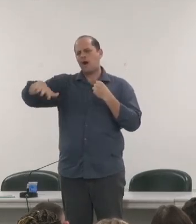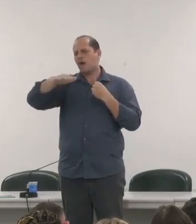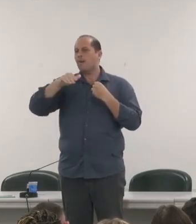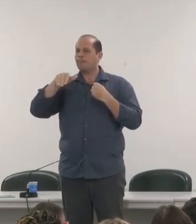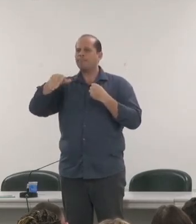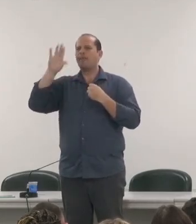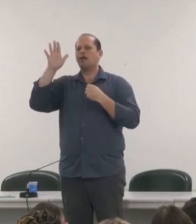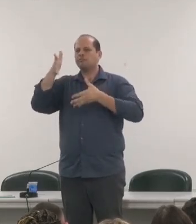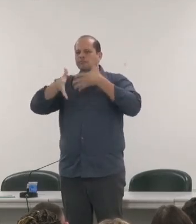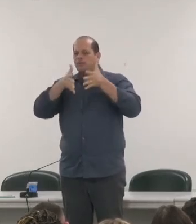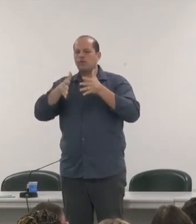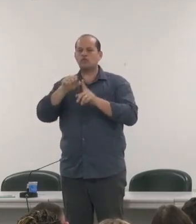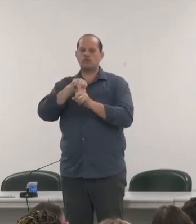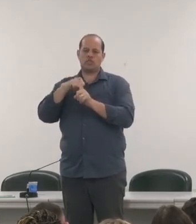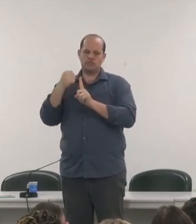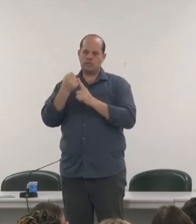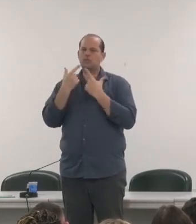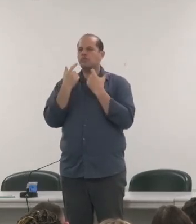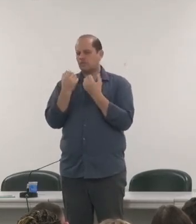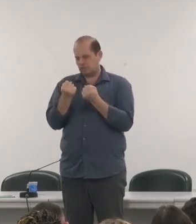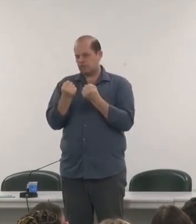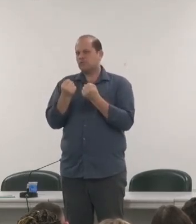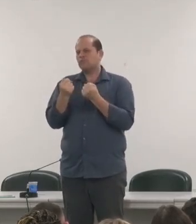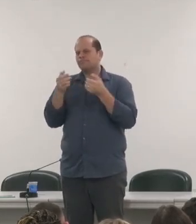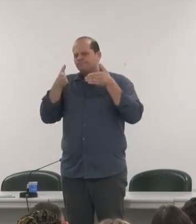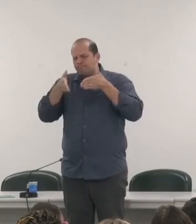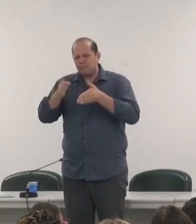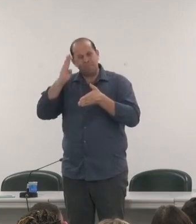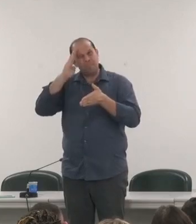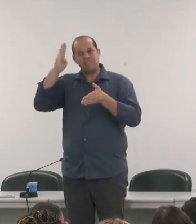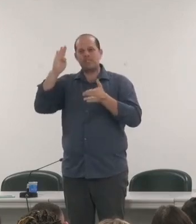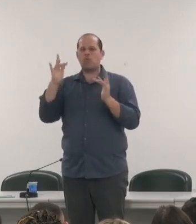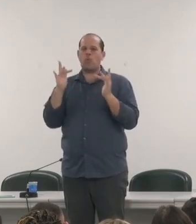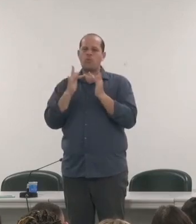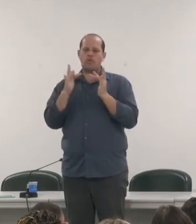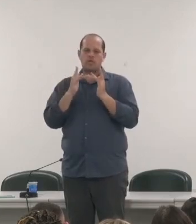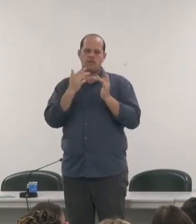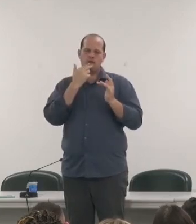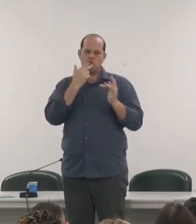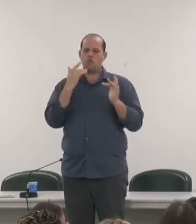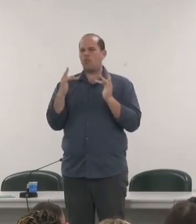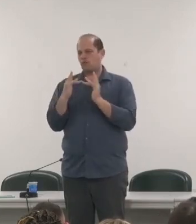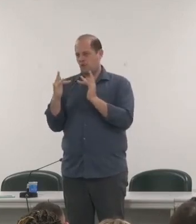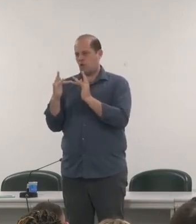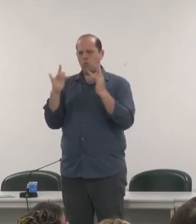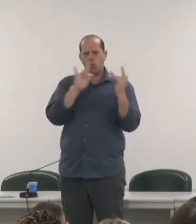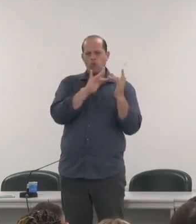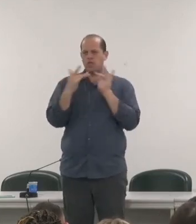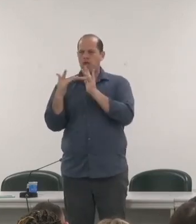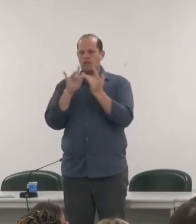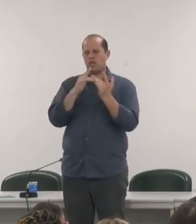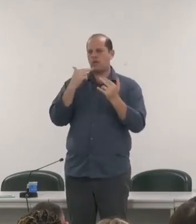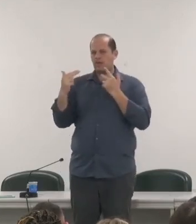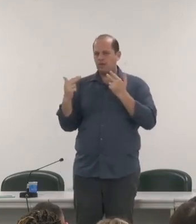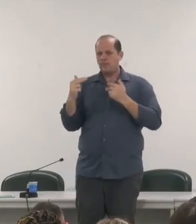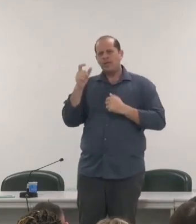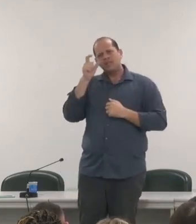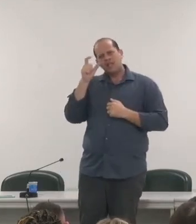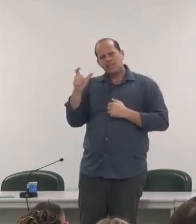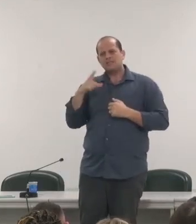faço sobre o processo de empréstimos linguísticos, pensando em modalidades e categorizações. Então, como é que essas